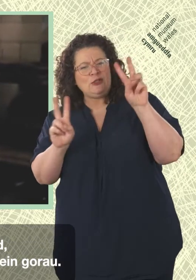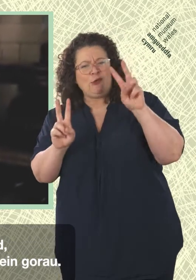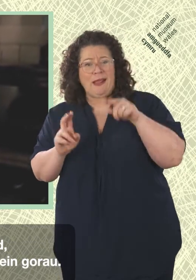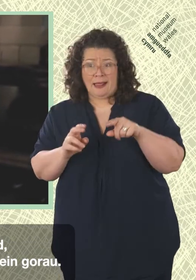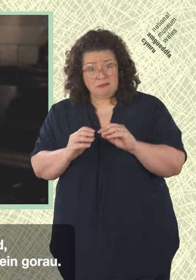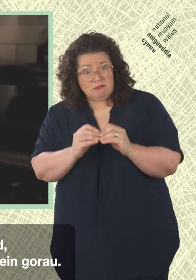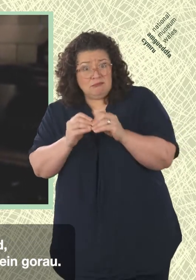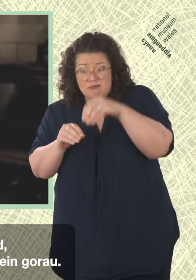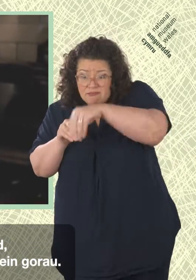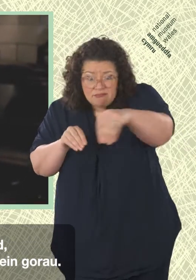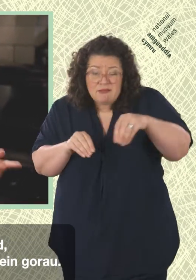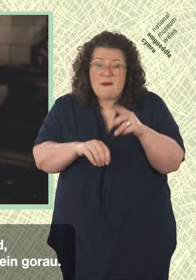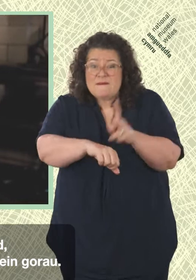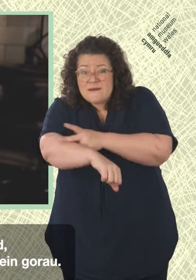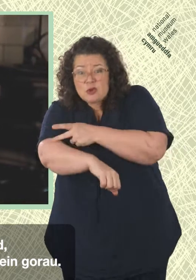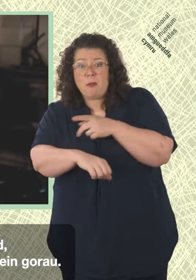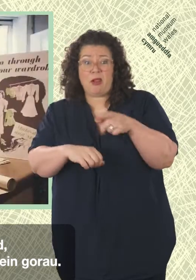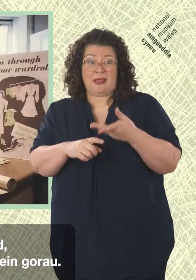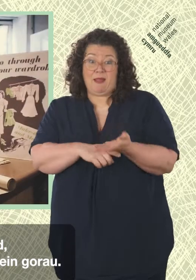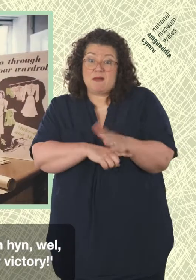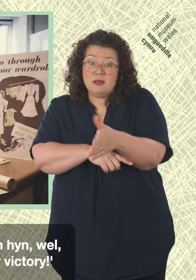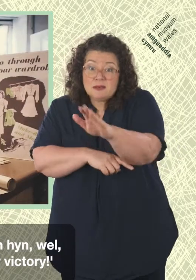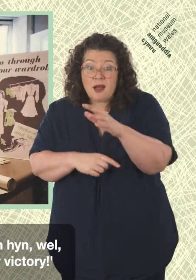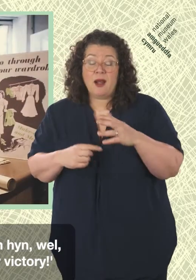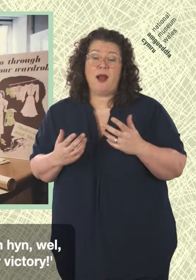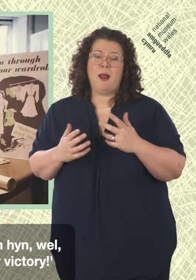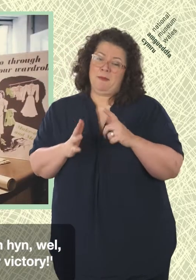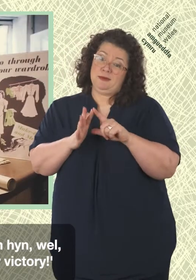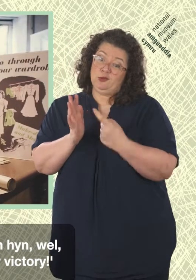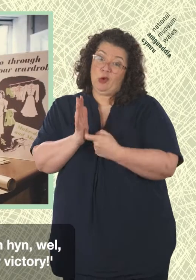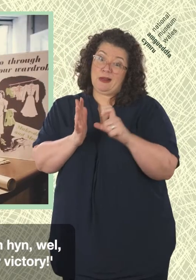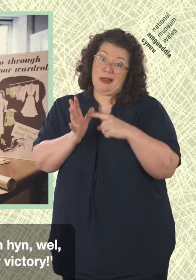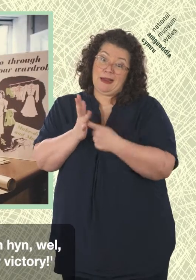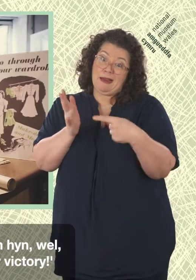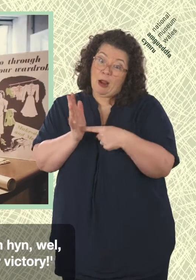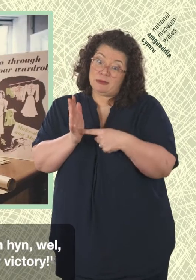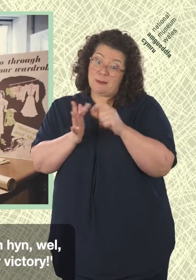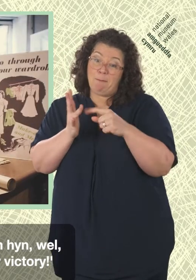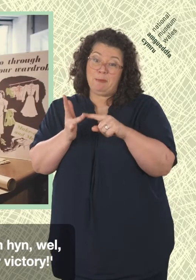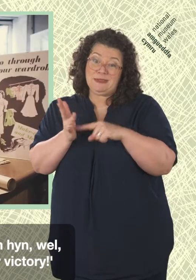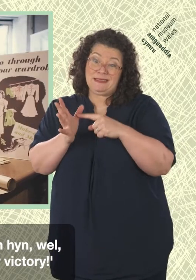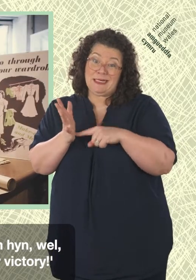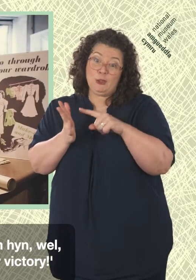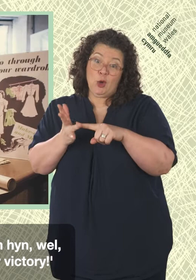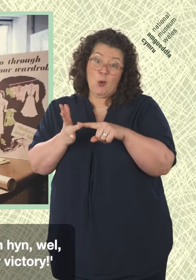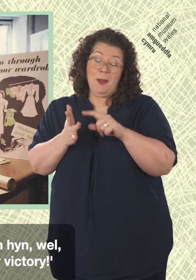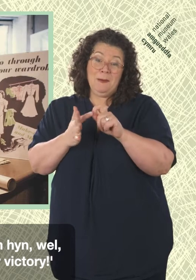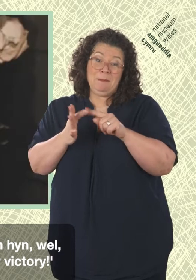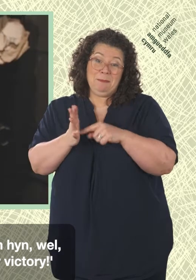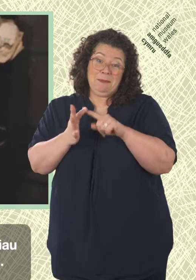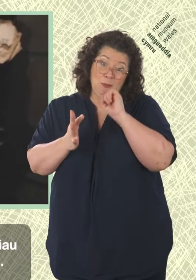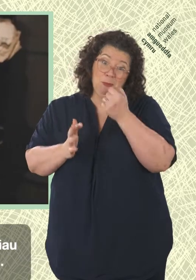anodd, ond mae rhaid i wneud yng ngorau. Ond mae pobl rhwng fan hyn, wel, maen nhw'n digging for victory,